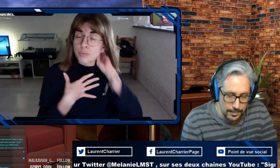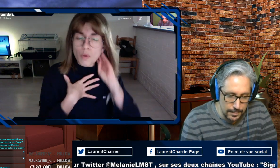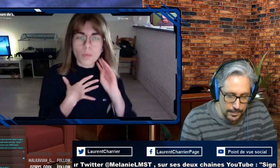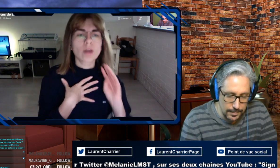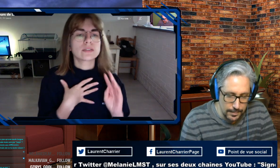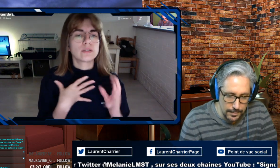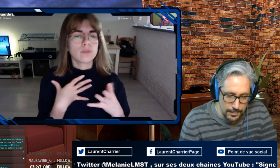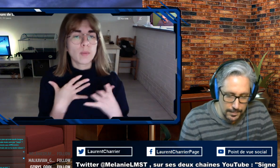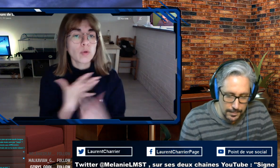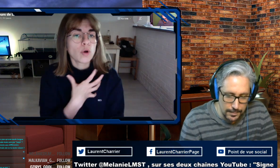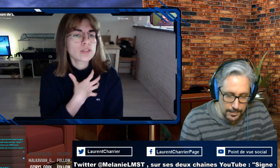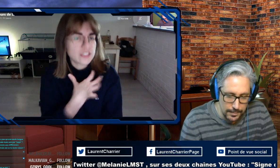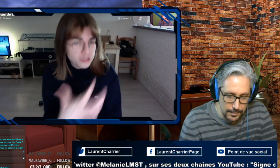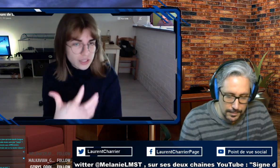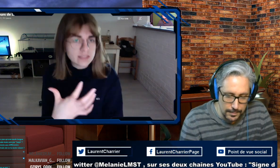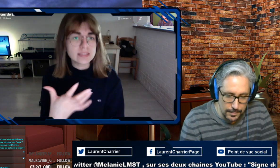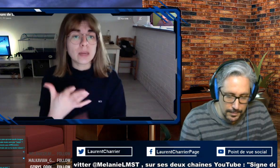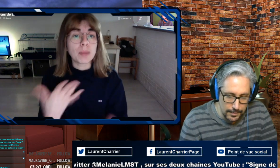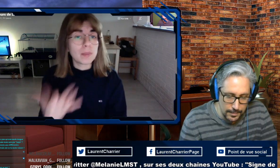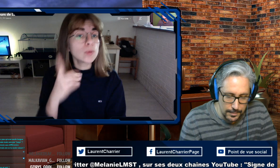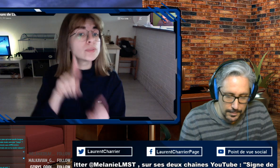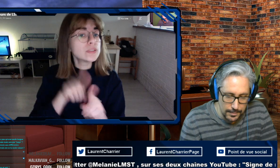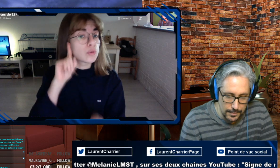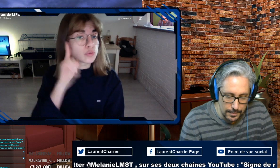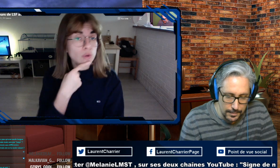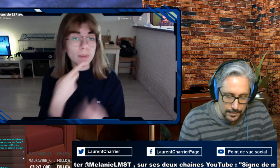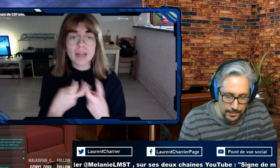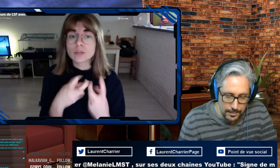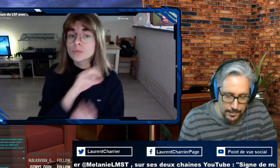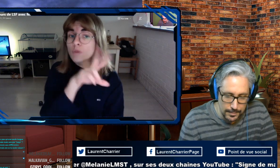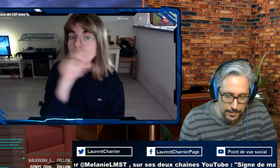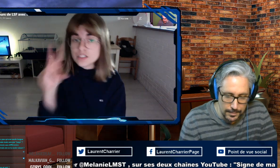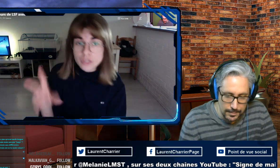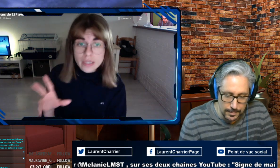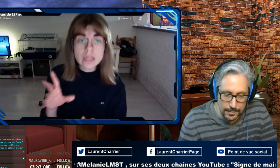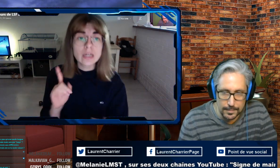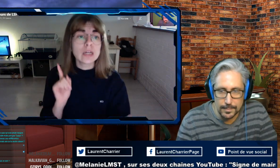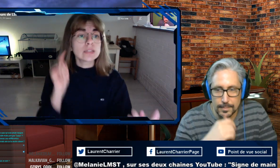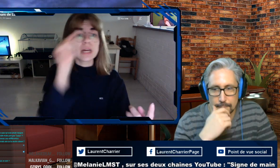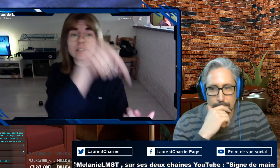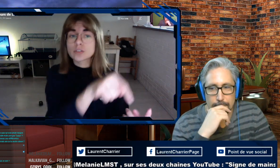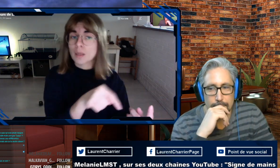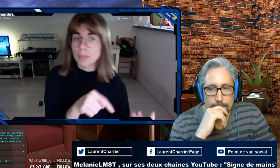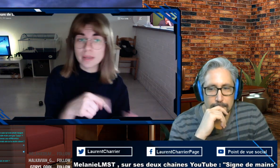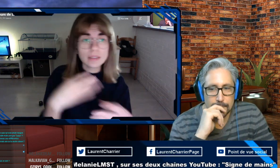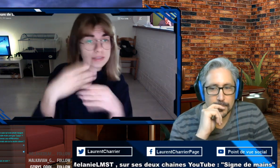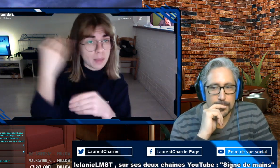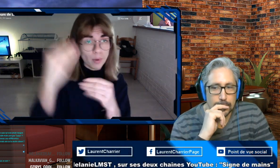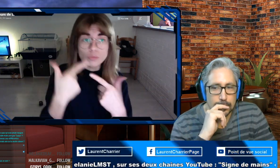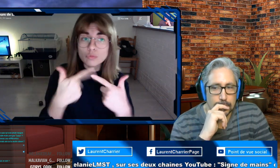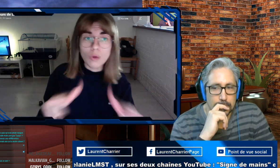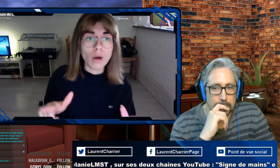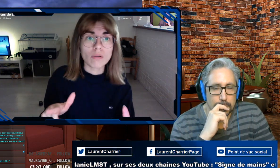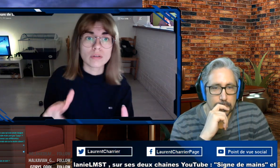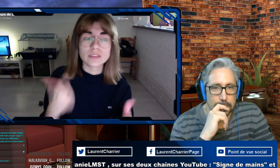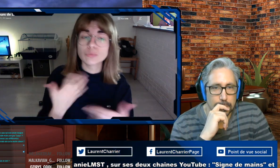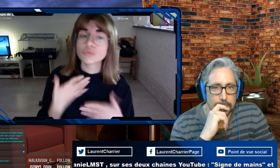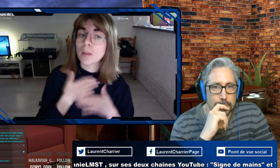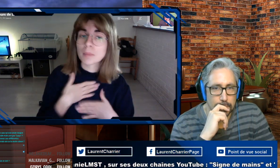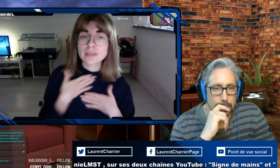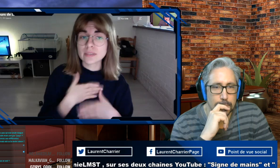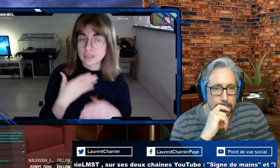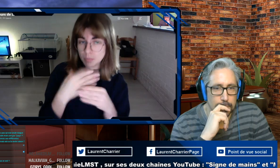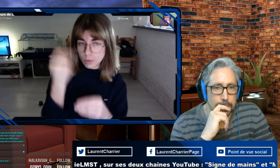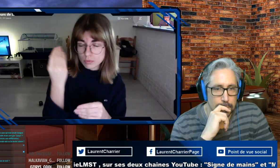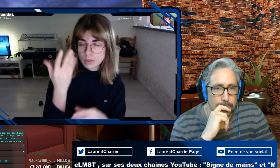Donc pour moi, c'est vraiment une grande richesse et ça permet aussi aux sourds, par exemple, de voyager, d'aller dans un pays et d'apprendre une langue. C'est toujours